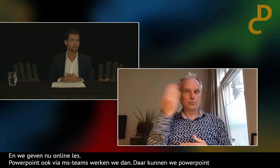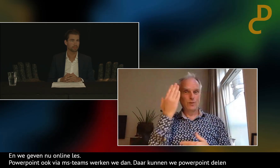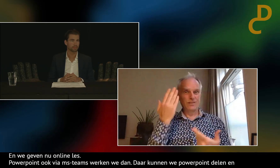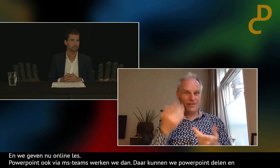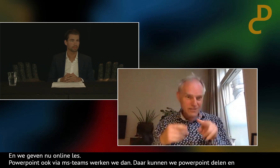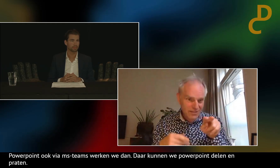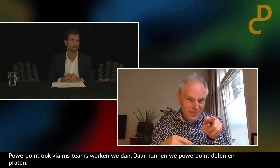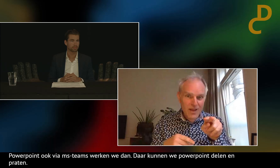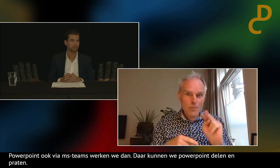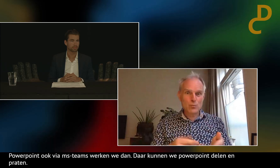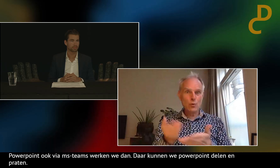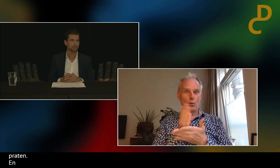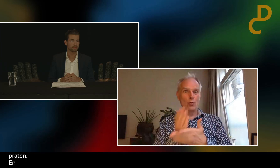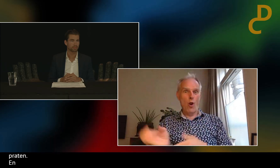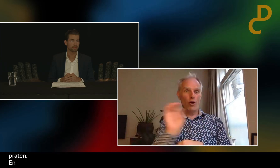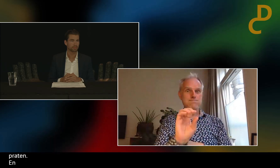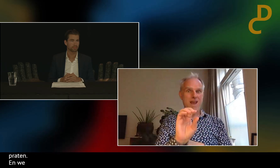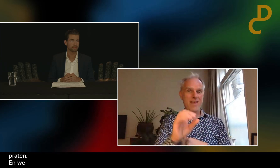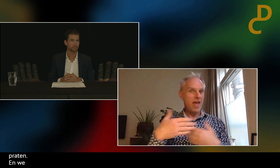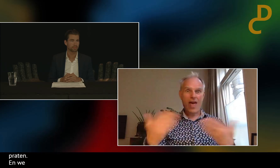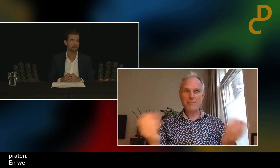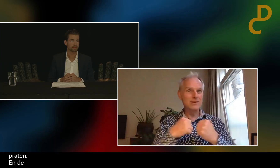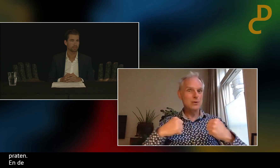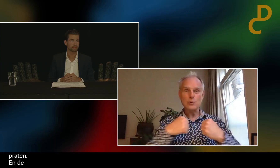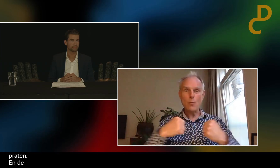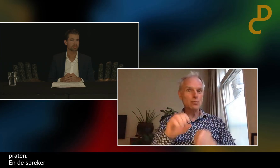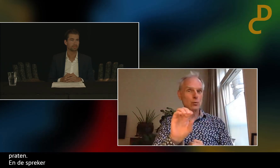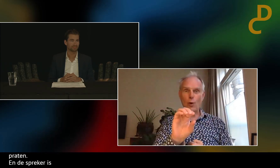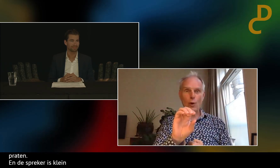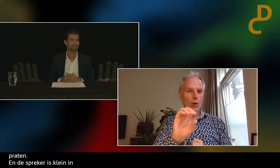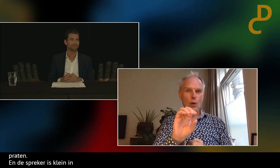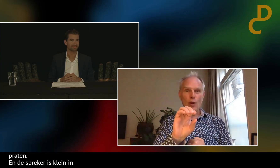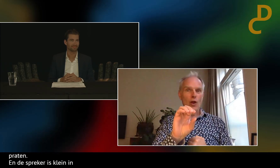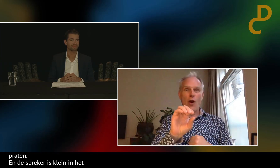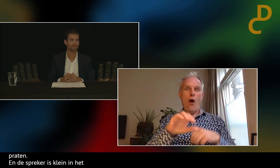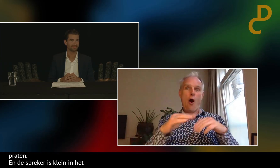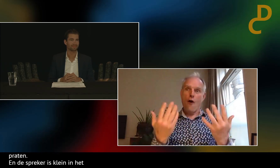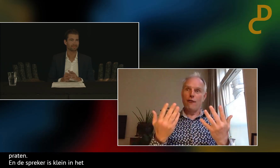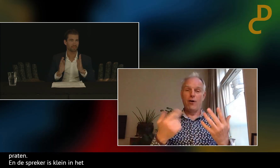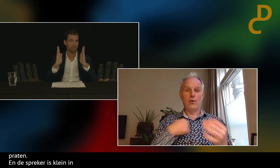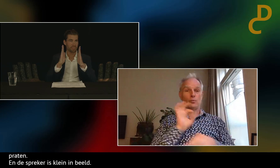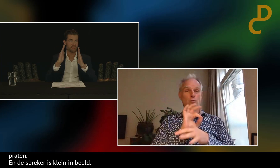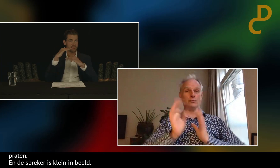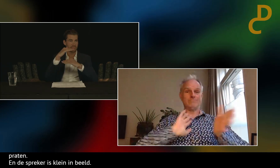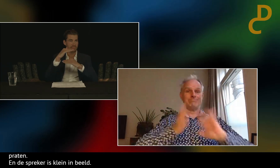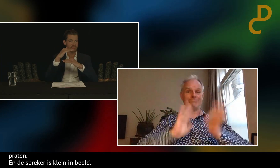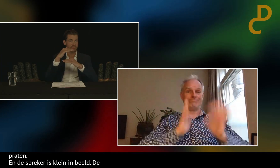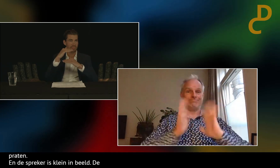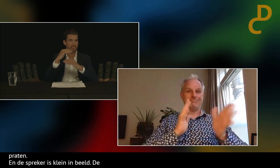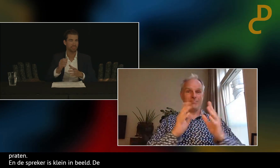En de spreker is dan klein in beeld. Dus de studenten die moeten dus ook nog een tolk erbij doen, maar er is daar geen ruimte voor in beeld. Of de docent